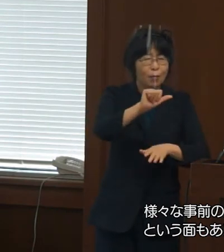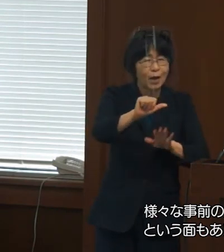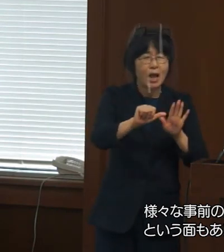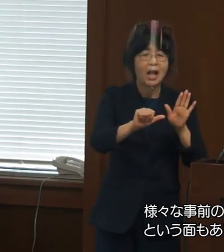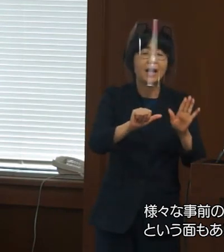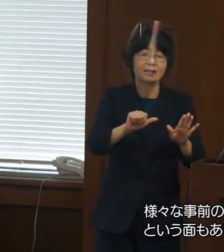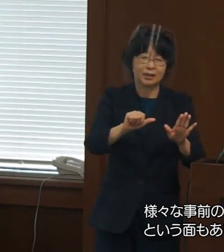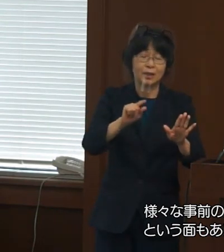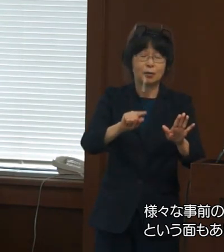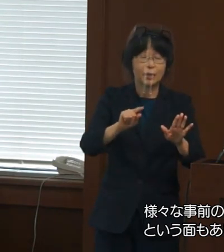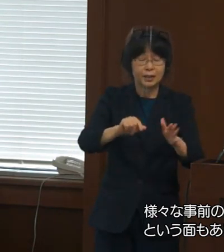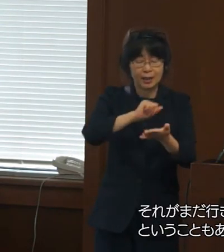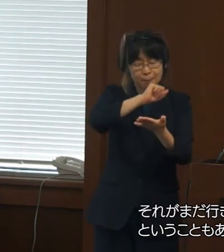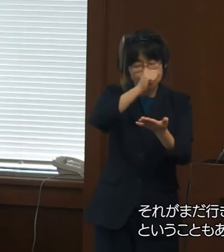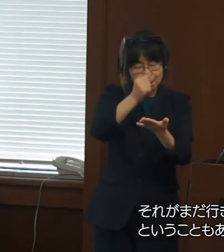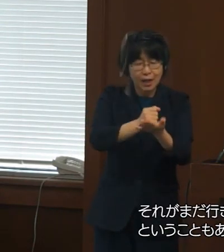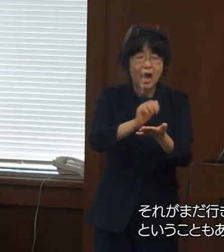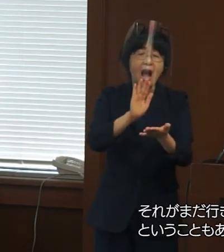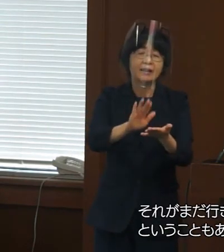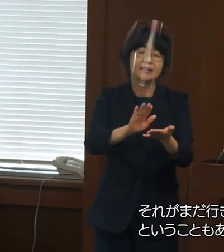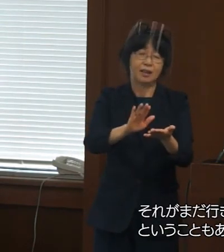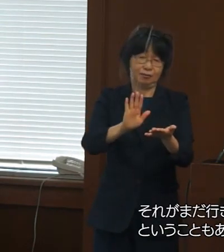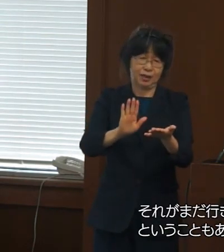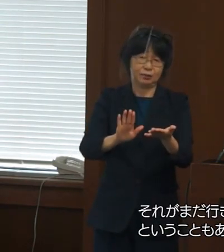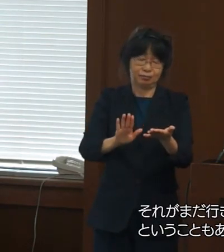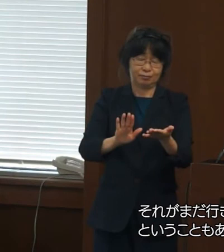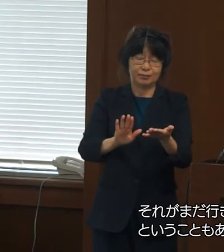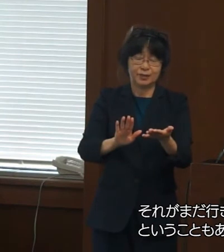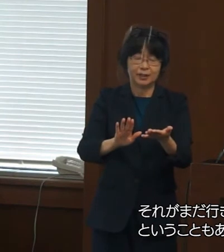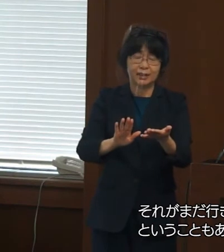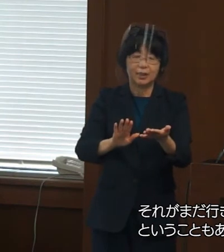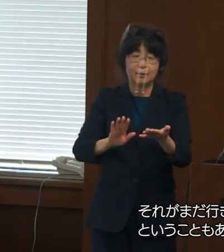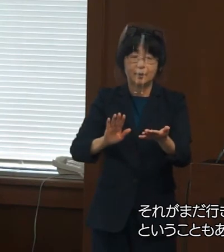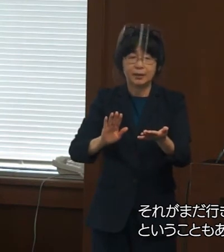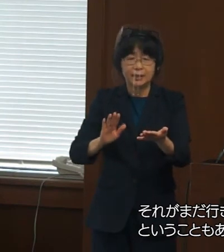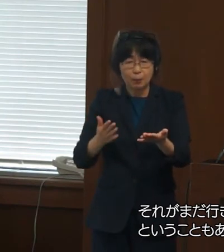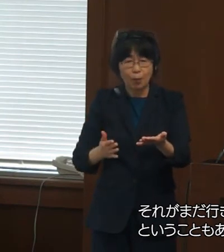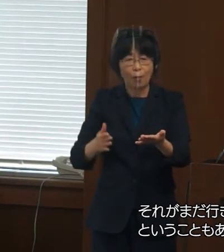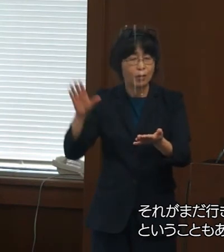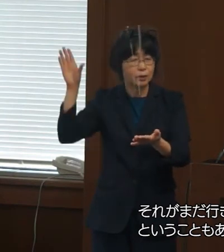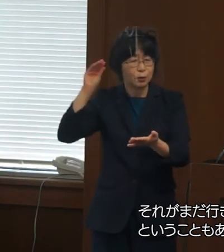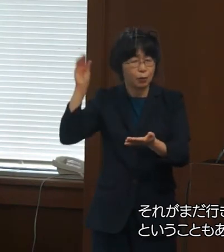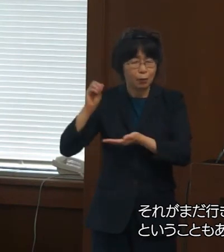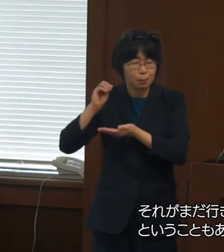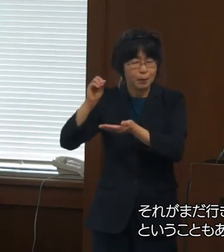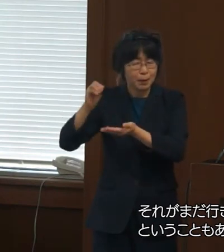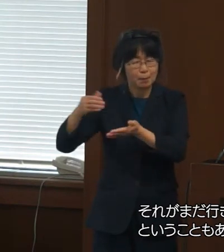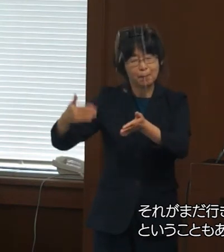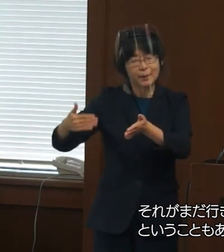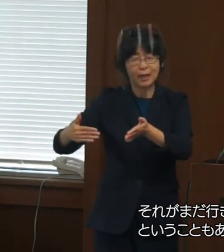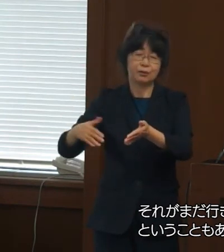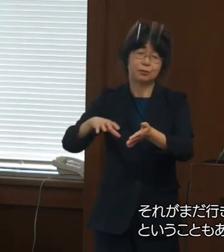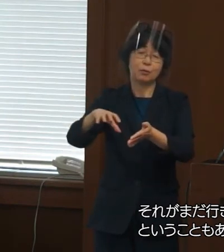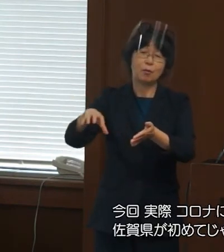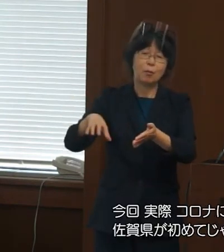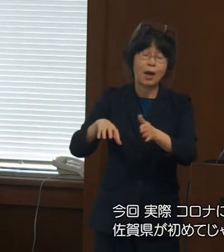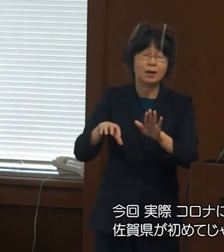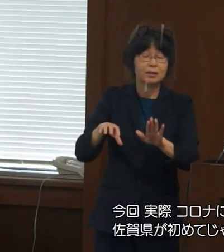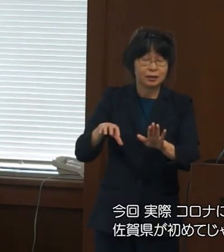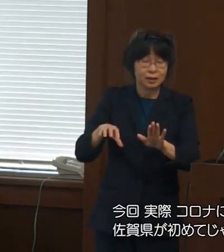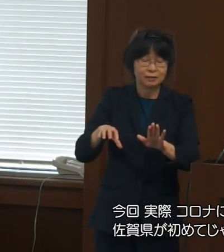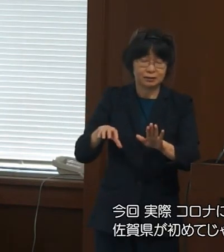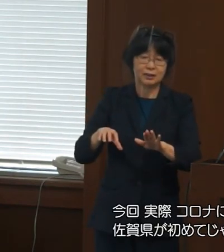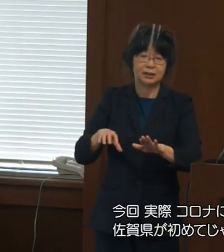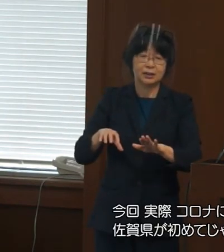という面もありますし、それがまだ行き届いてなかったということもあるかと思います。今